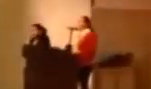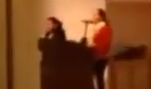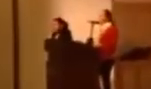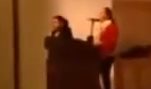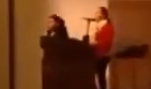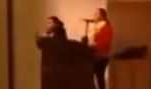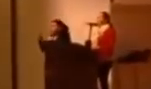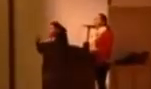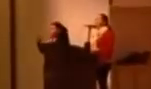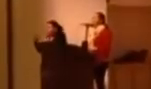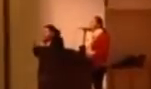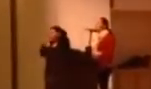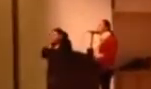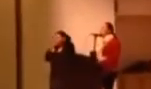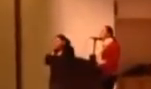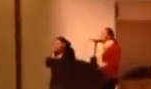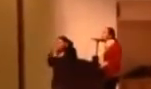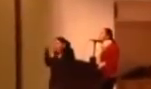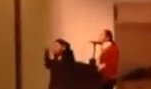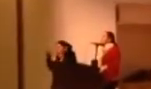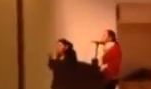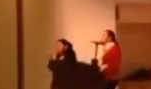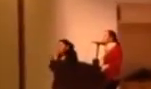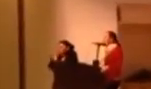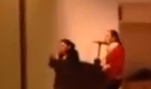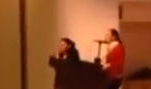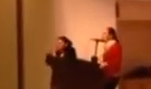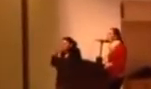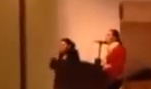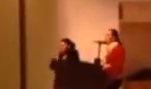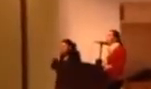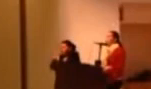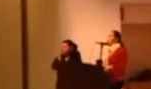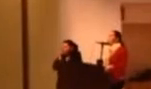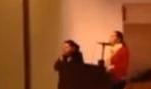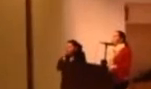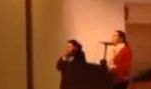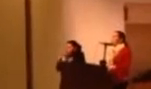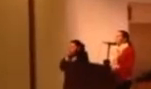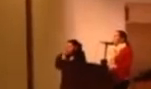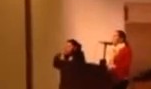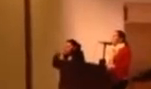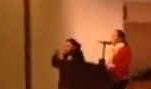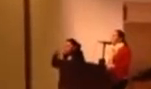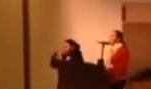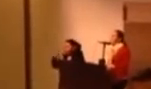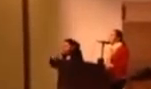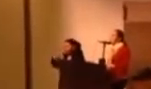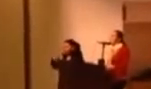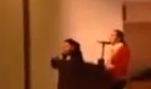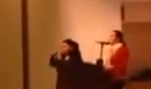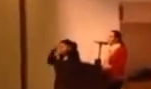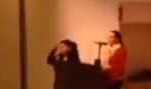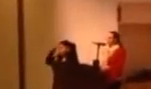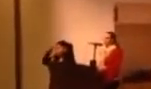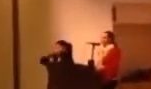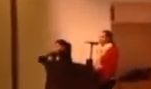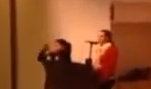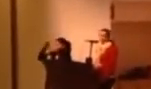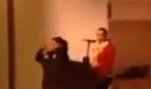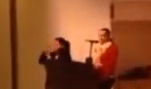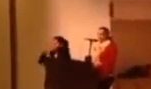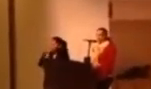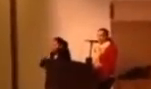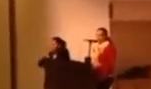No hay una corriente en realidad teórica que sustente que los niños con TDAH tienen un coeficiente intelectual más alto.